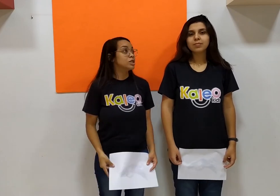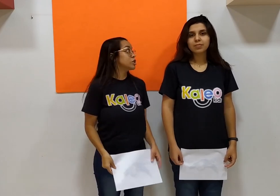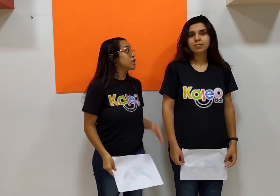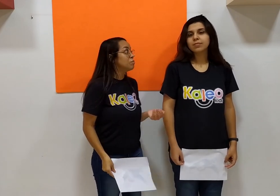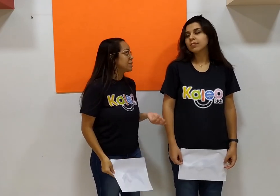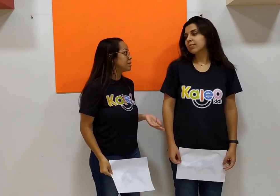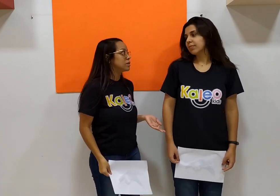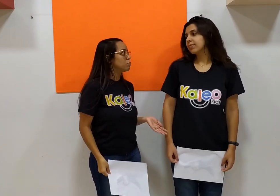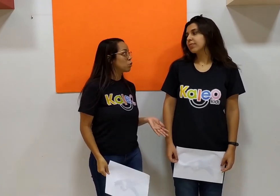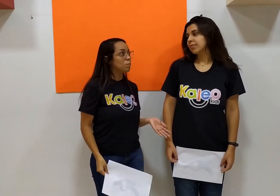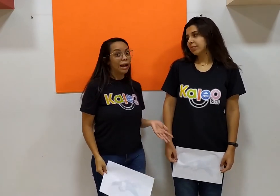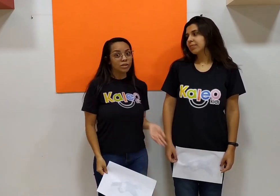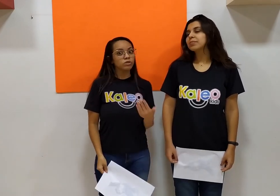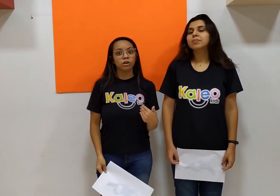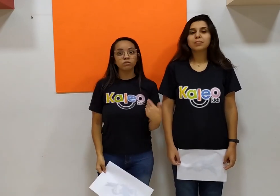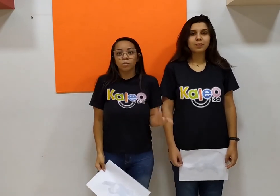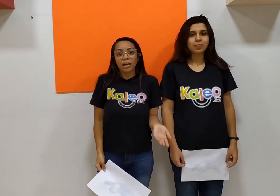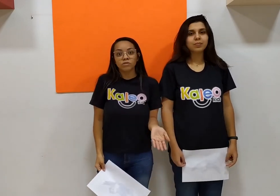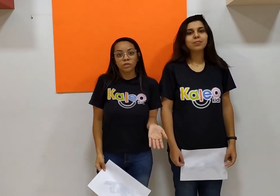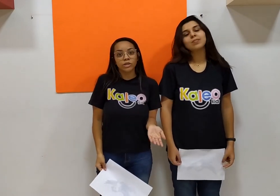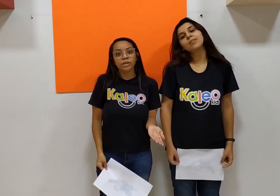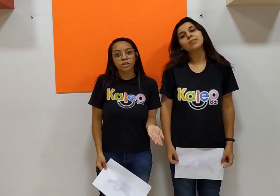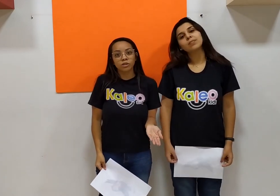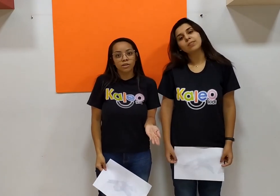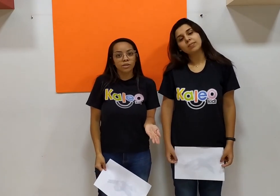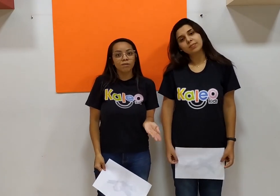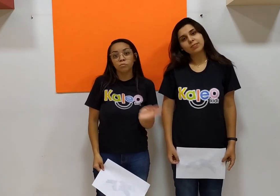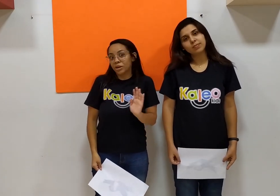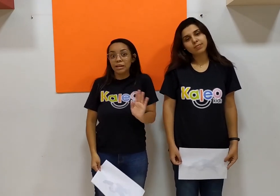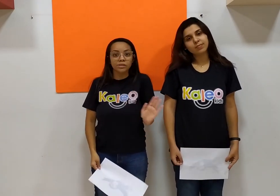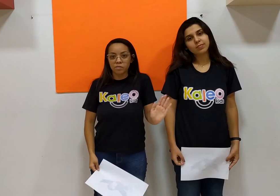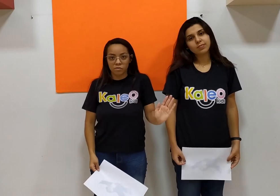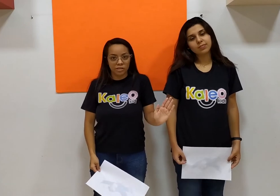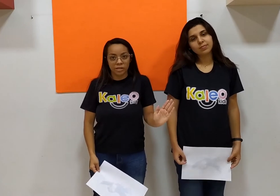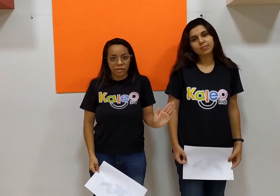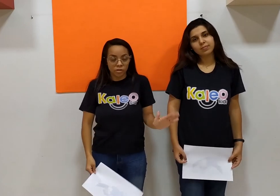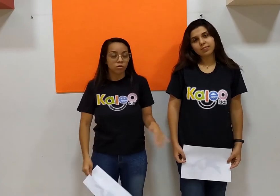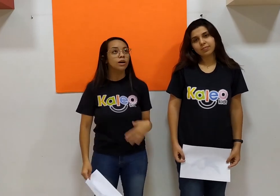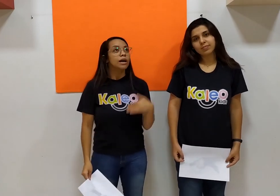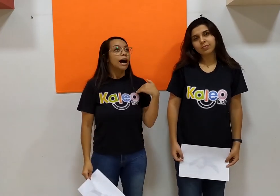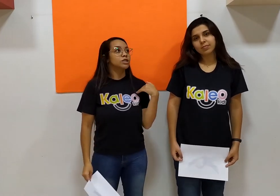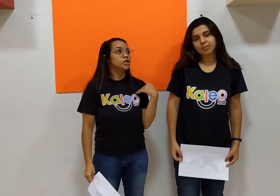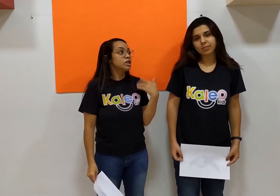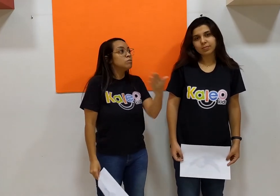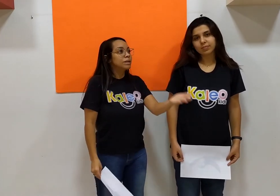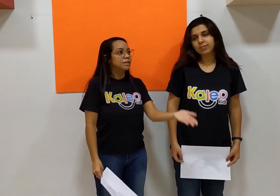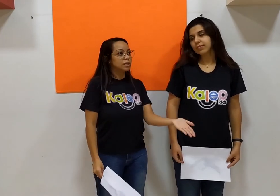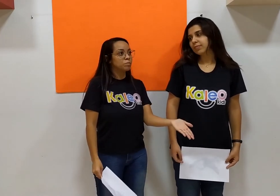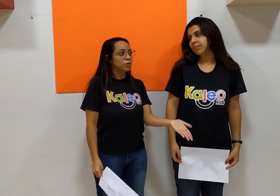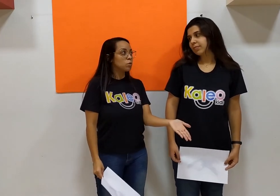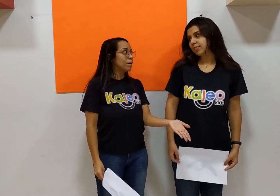gente não precisa se preocupar se os nossos pais vão deixar a gente sozinho, porque eles não vão fazer isso. A gente não precisa se preocupar